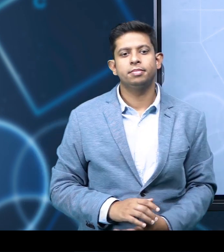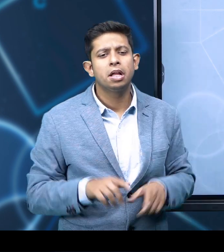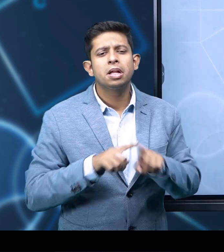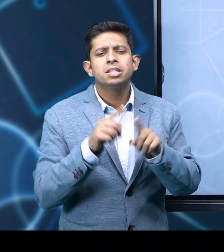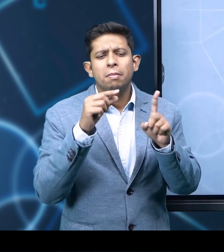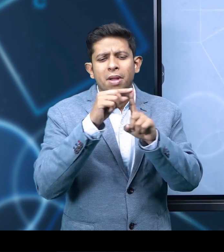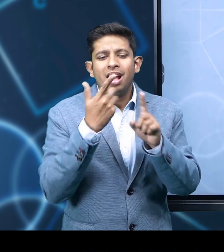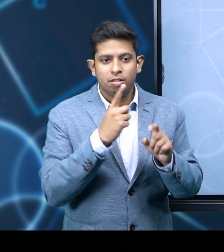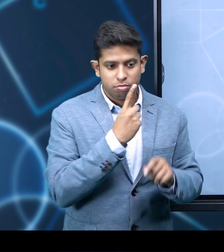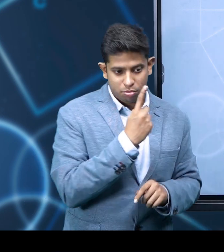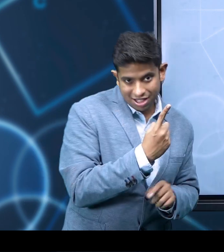मूळ संख्या,